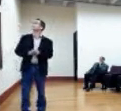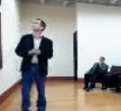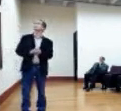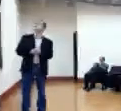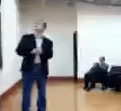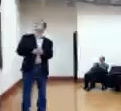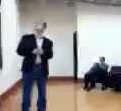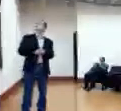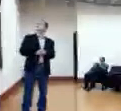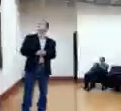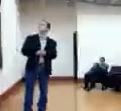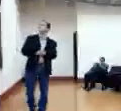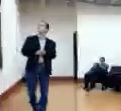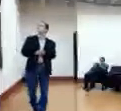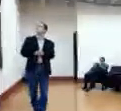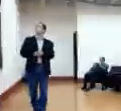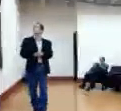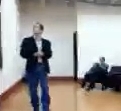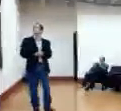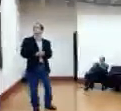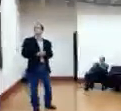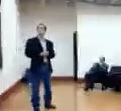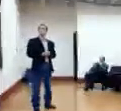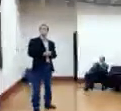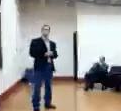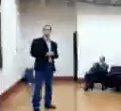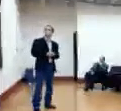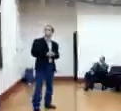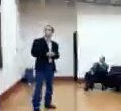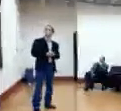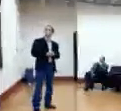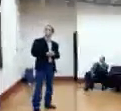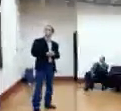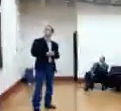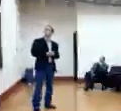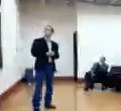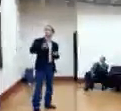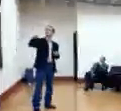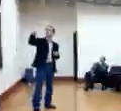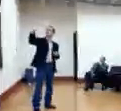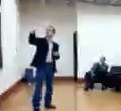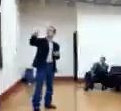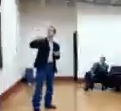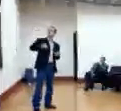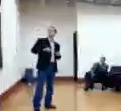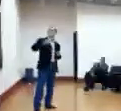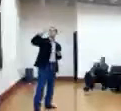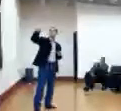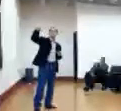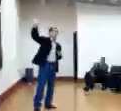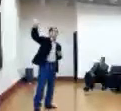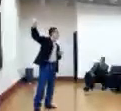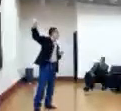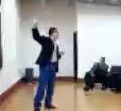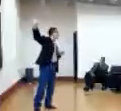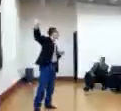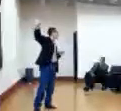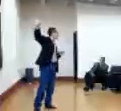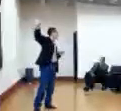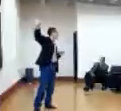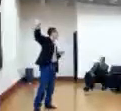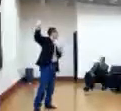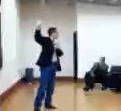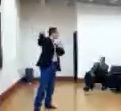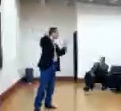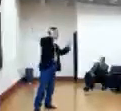grueso de este trabajo está en las señas videograbadas de la cantidad que les acabo de referir. Entonces, solo